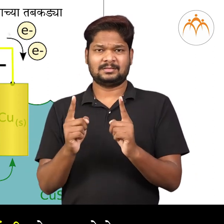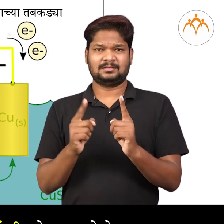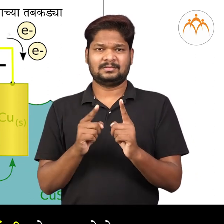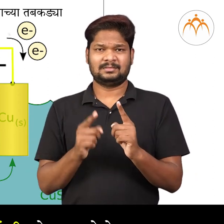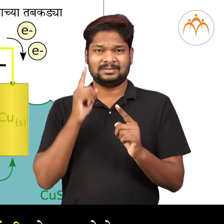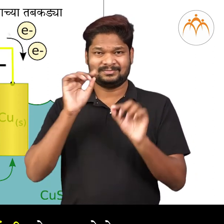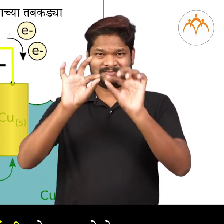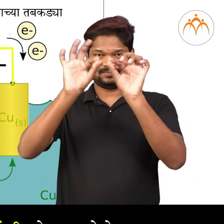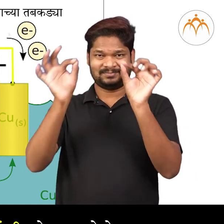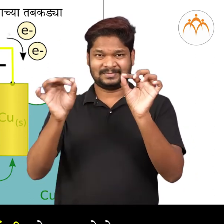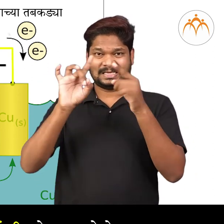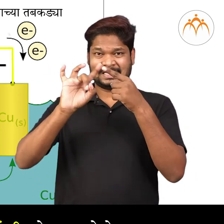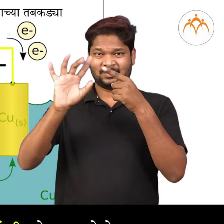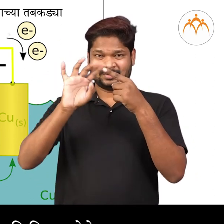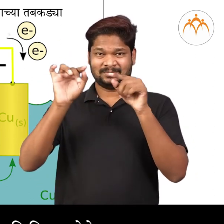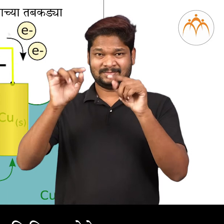कारण सूर्य